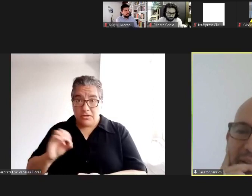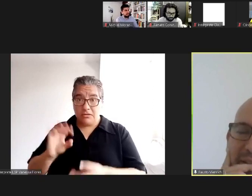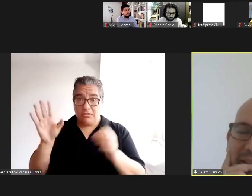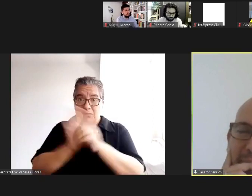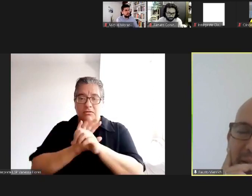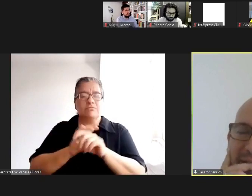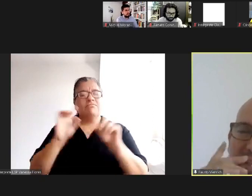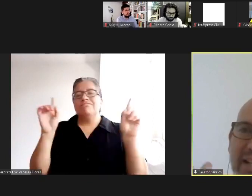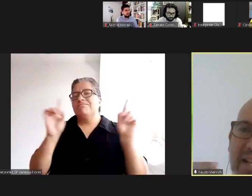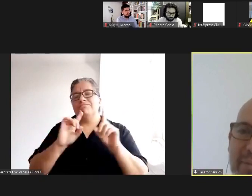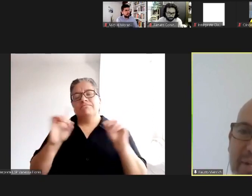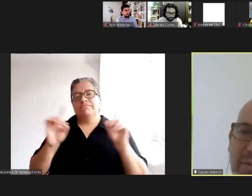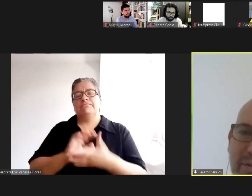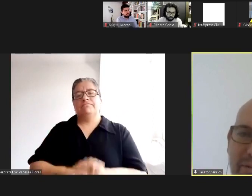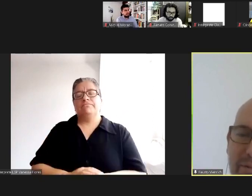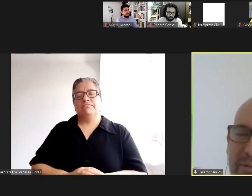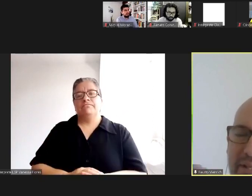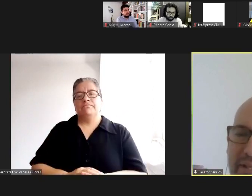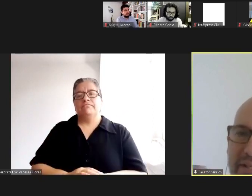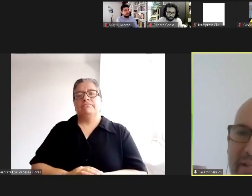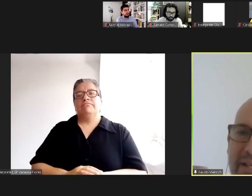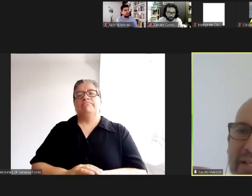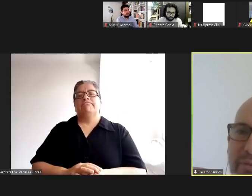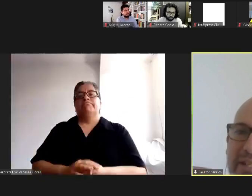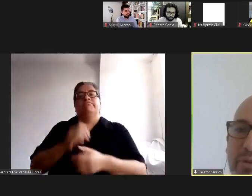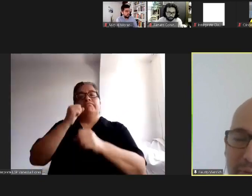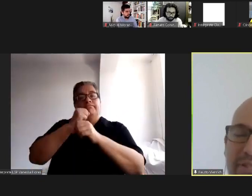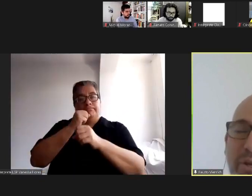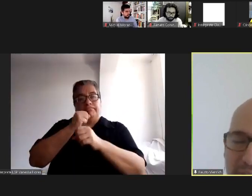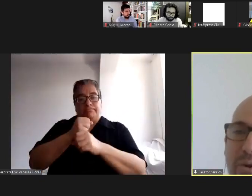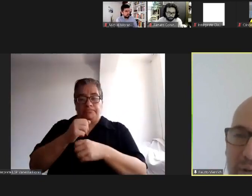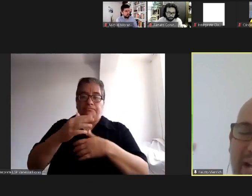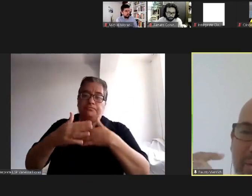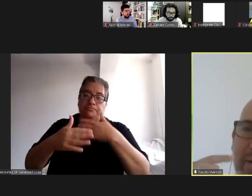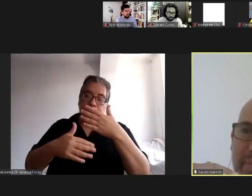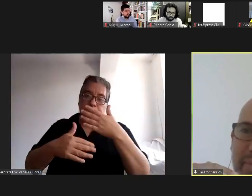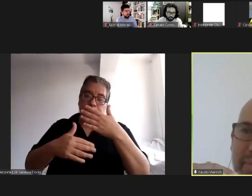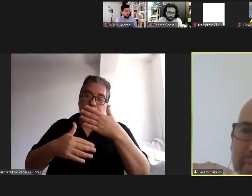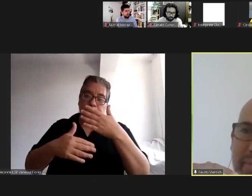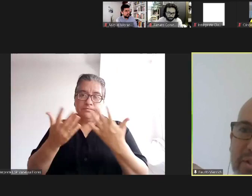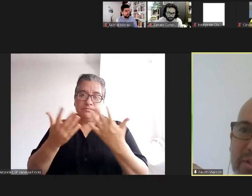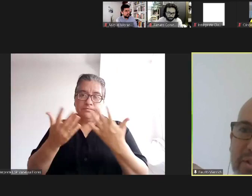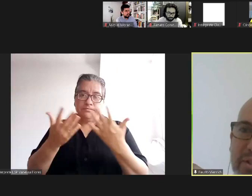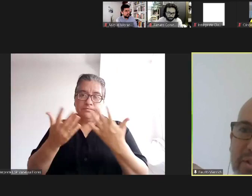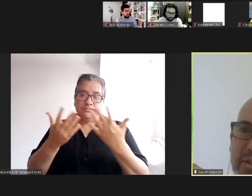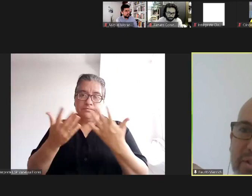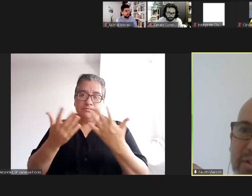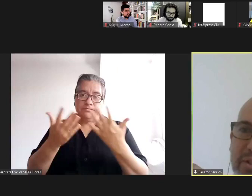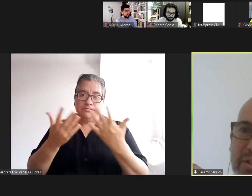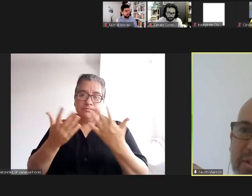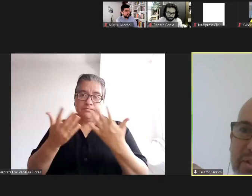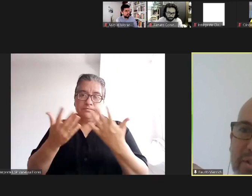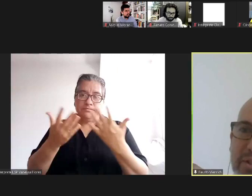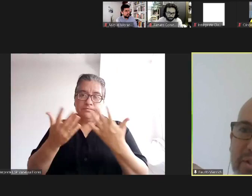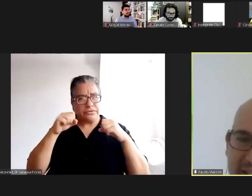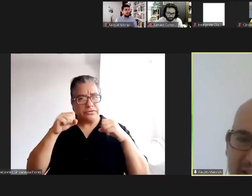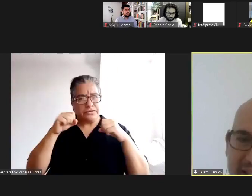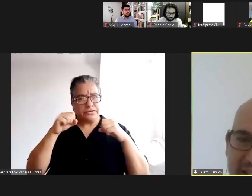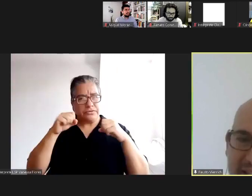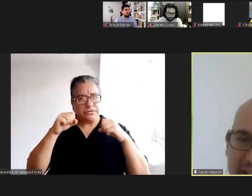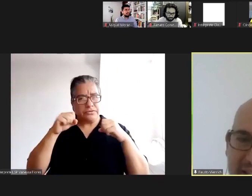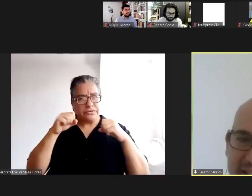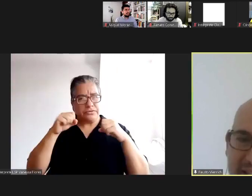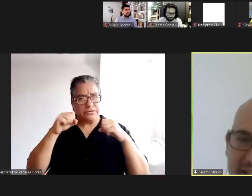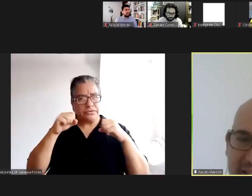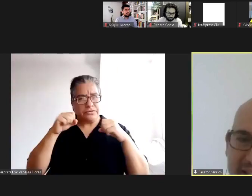que evidentemente el camino es todavía aún largo, a pesar de los esfuerzos que se vienen haciendo de los diferentes